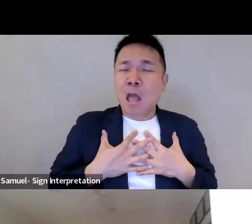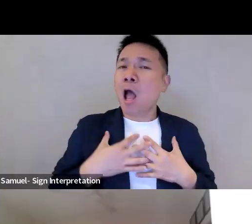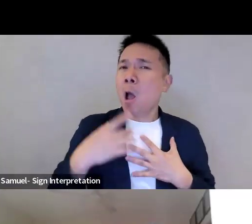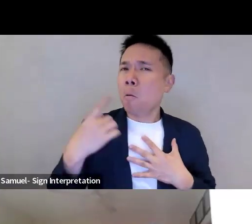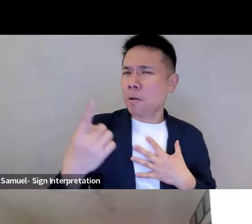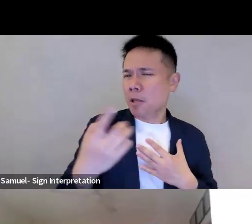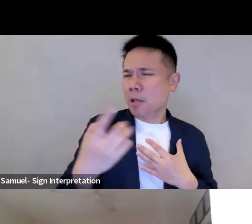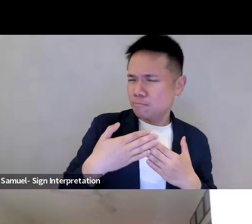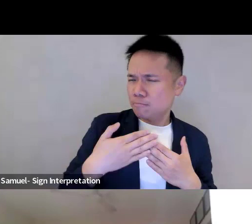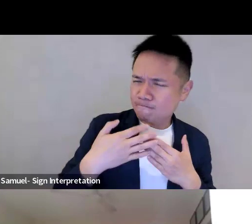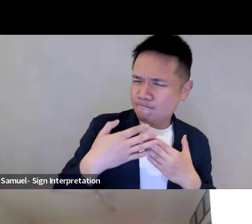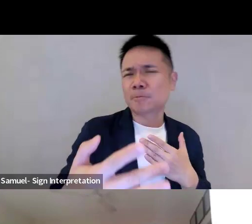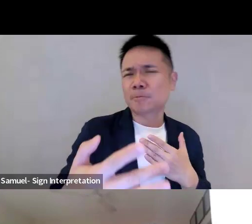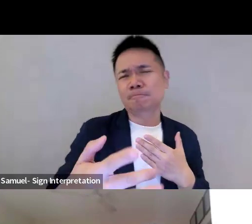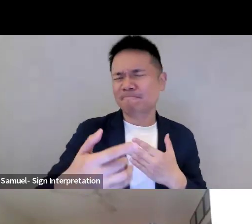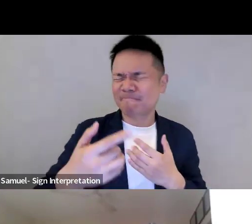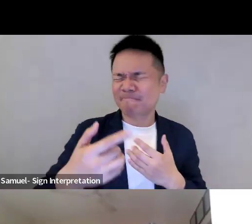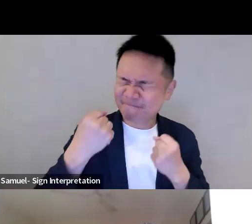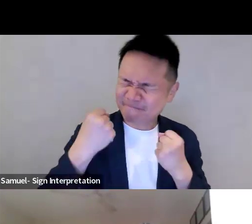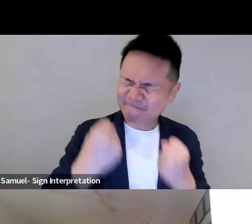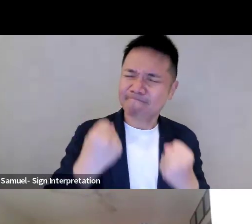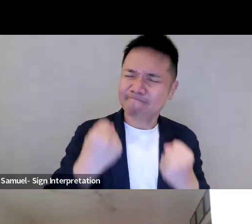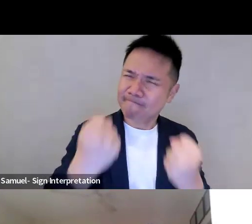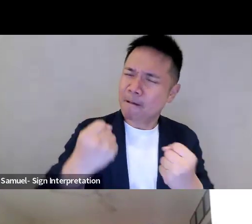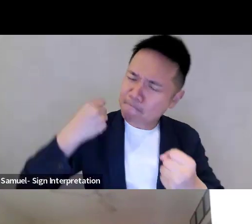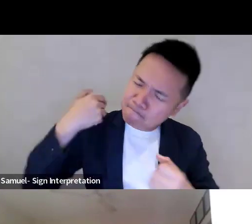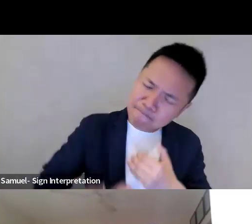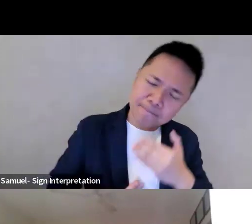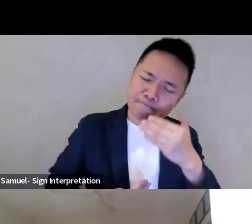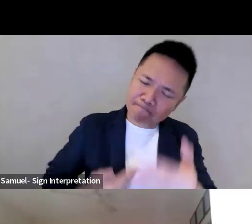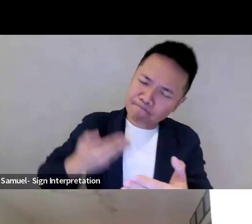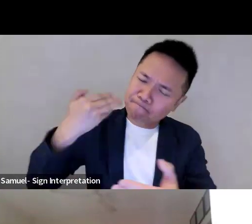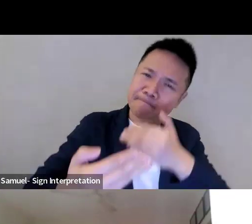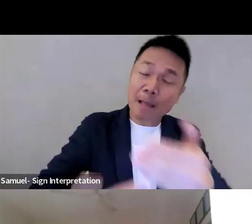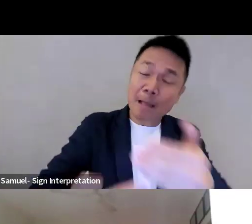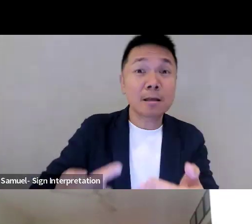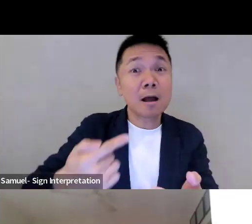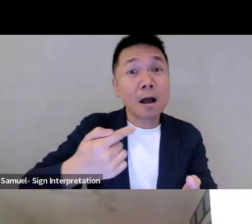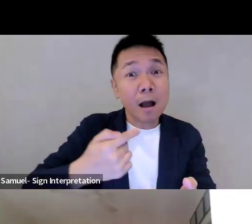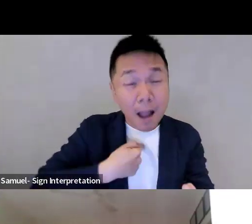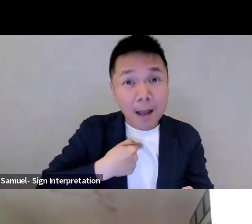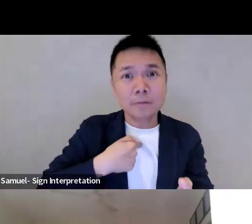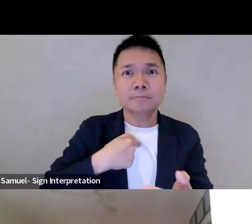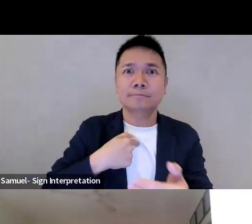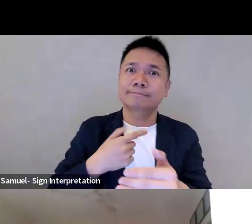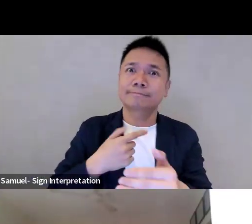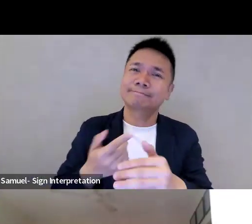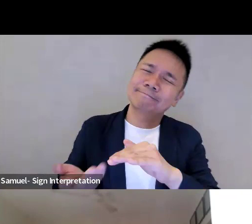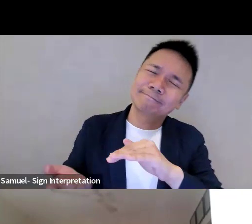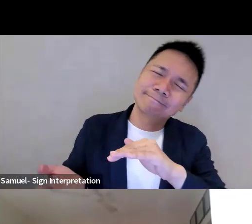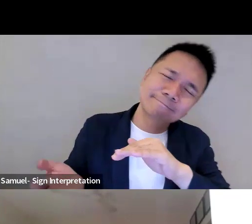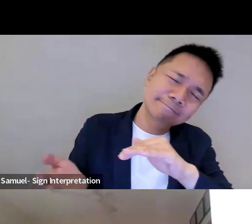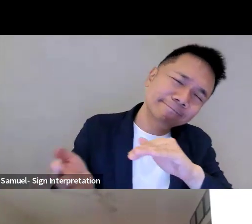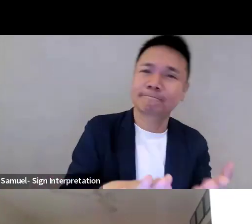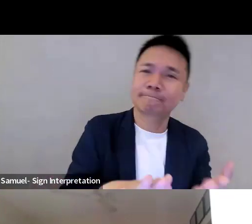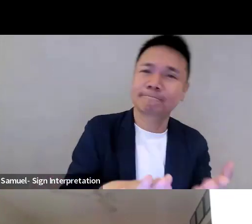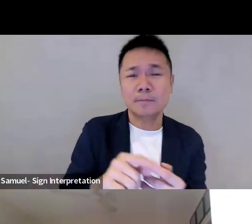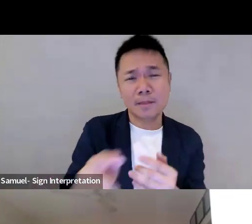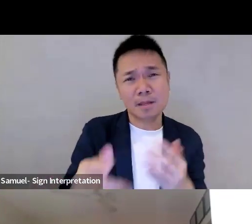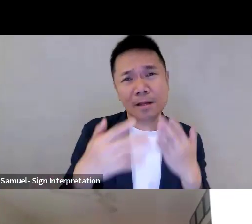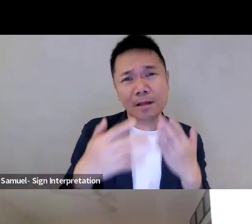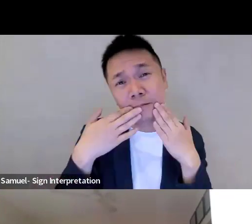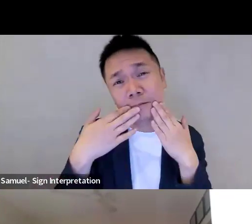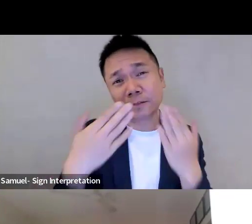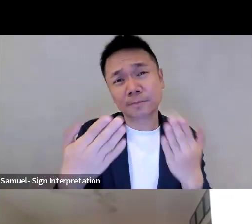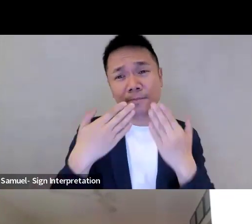而谢谢你点燃了我内心的热情，所以我会持续下去，